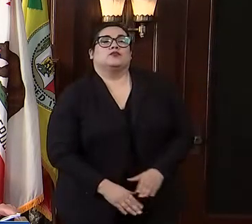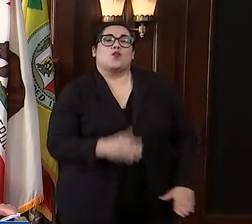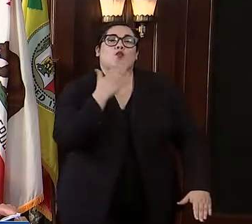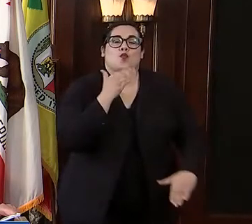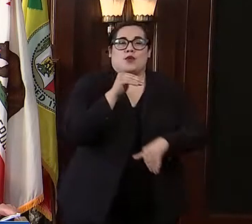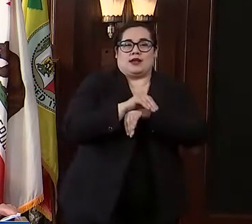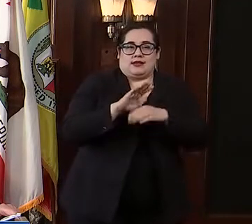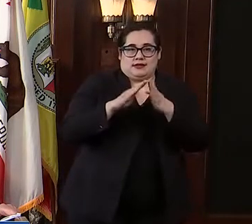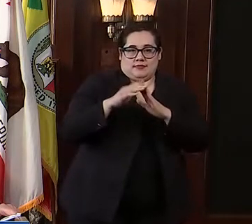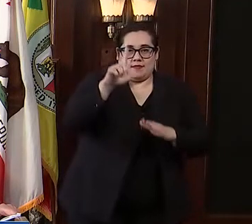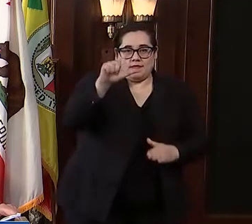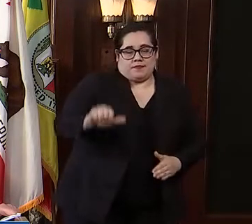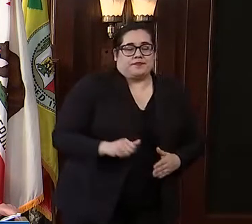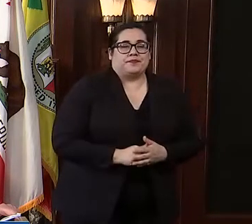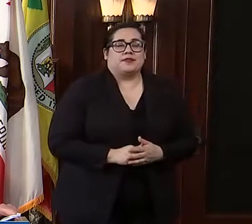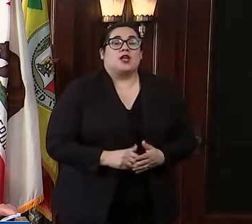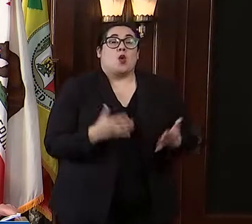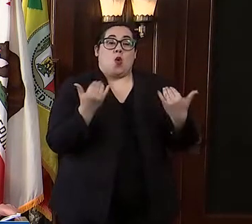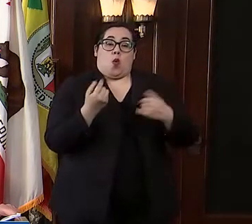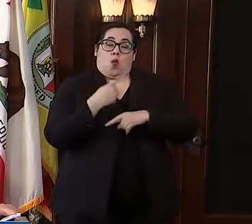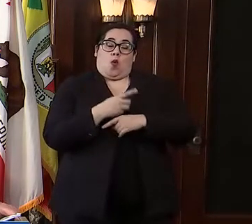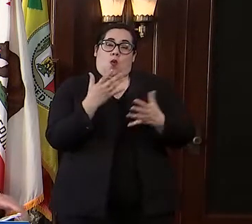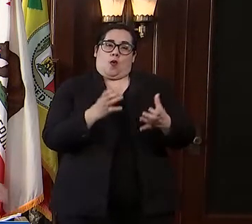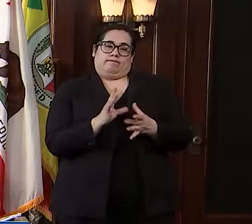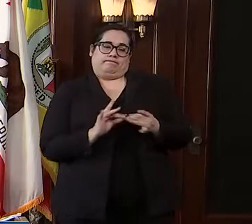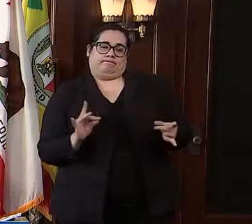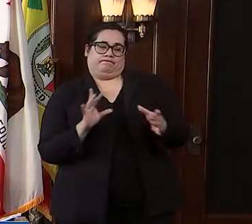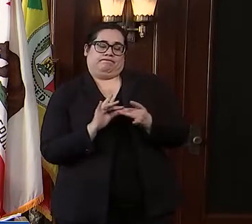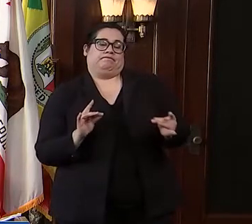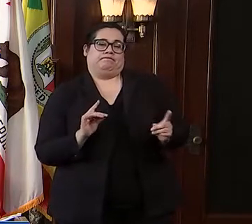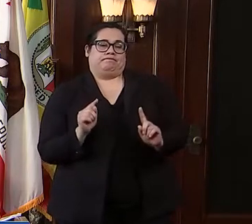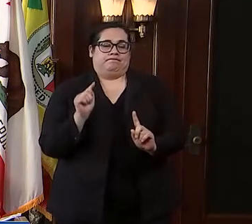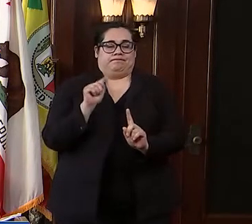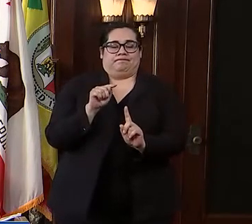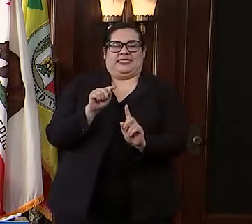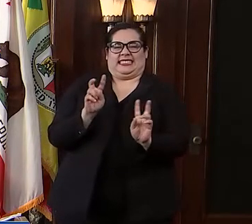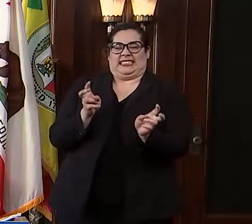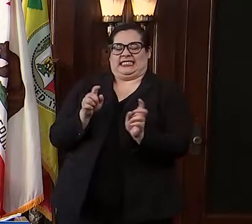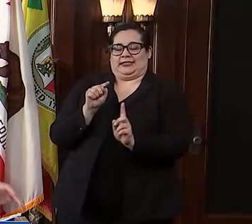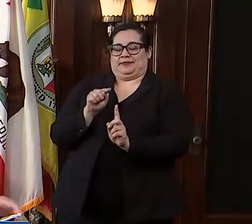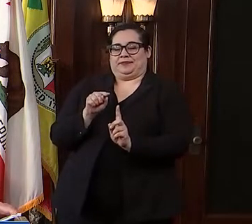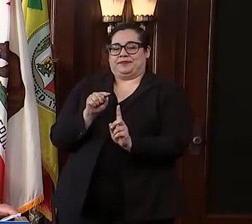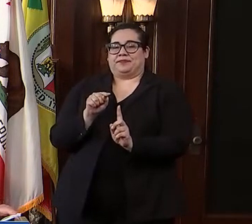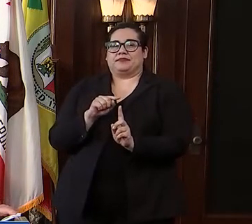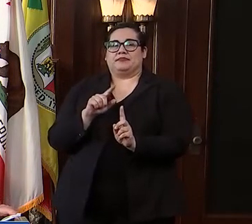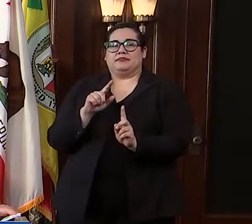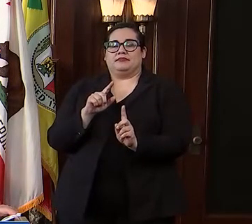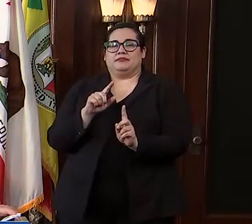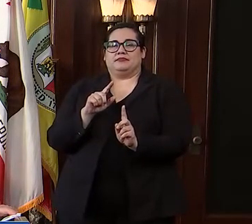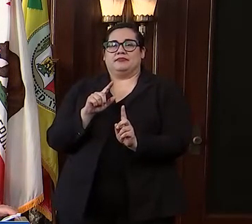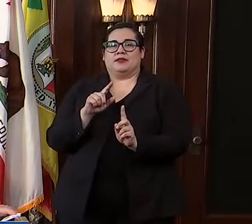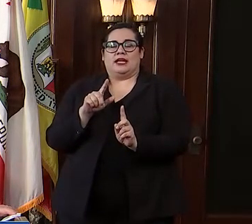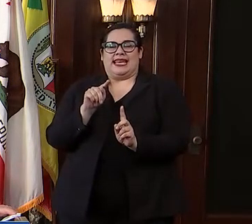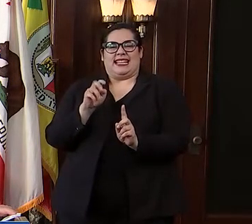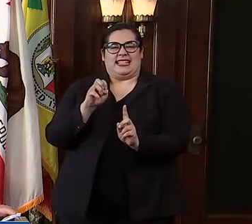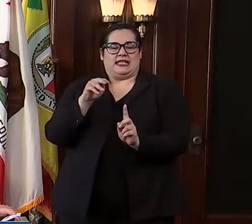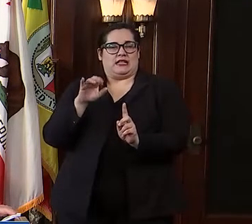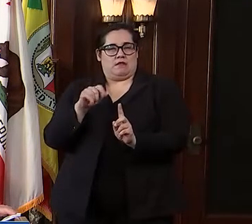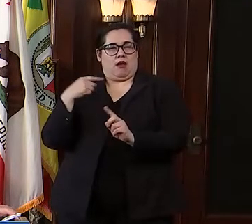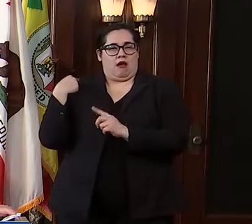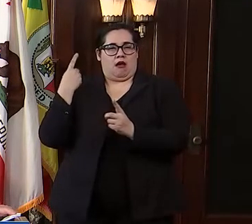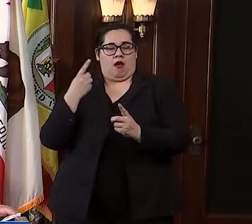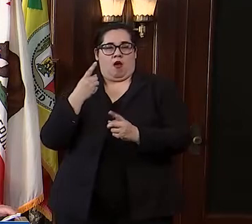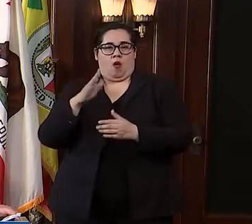Hoy quisiera hablar de un tema que ha afectado a tantos por todo